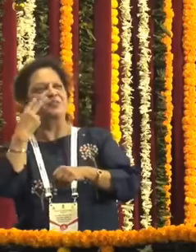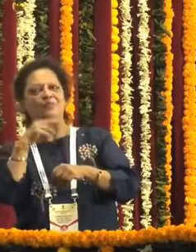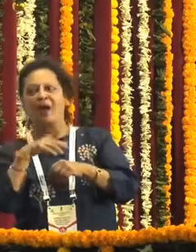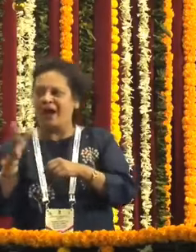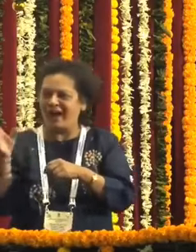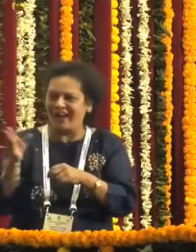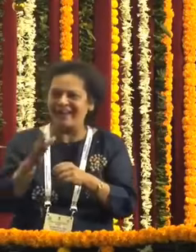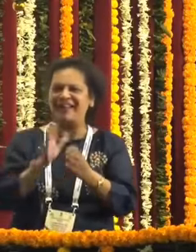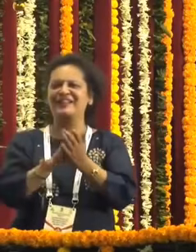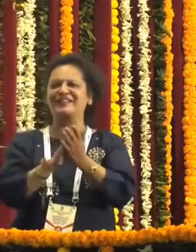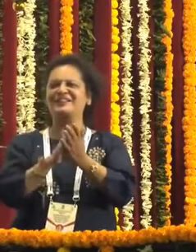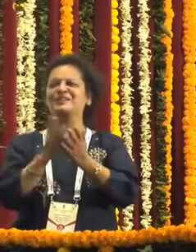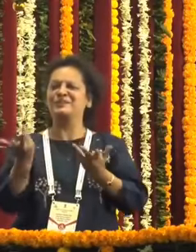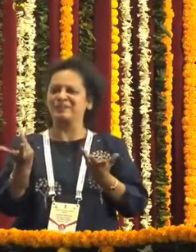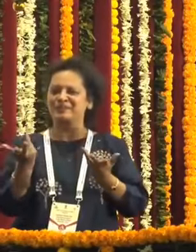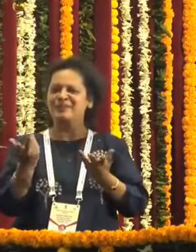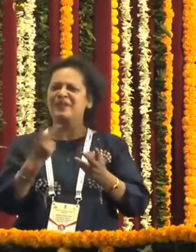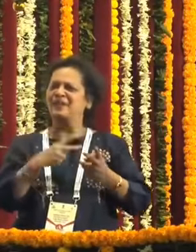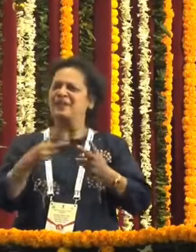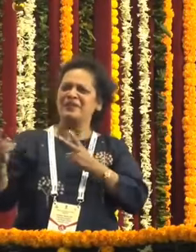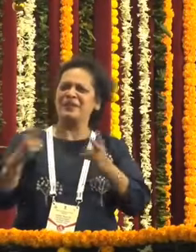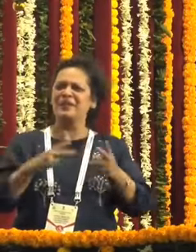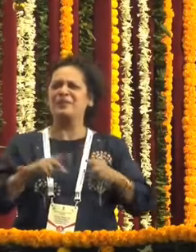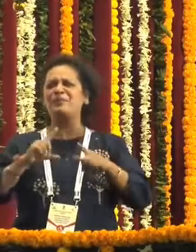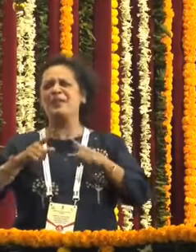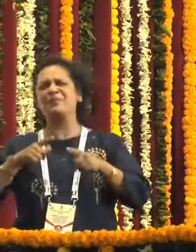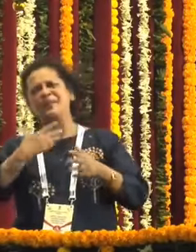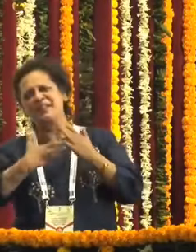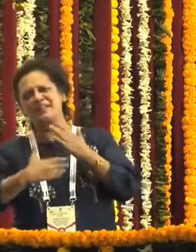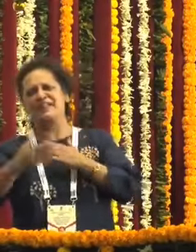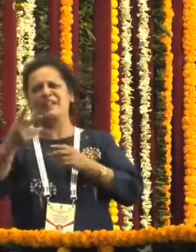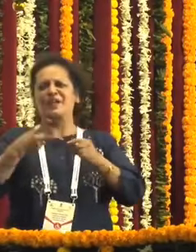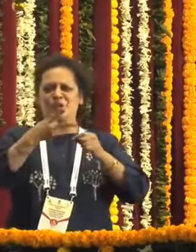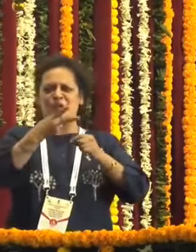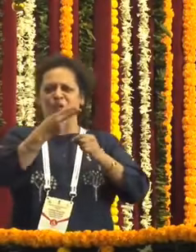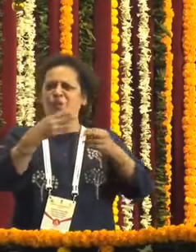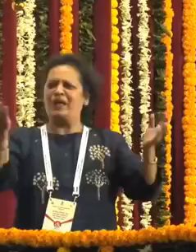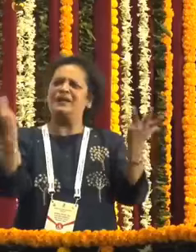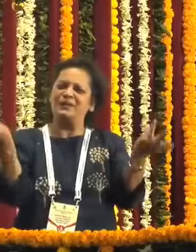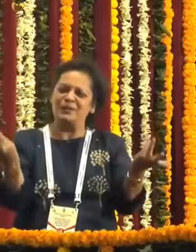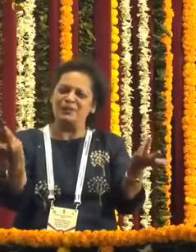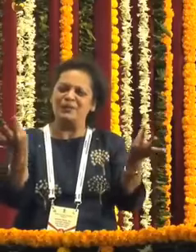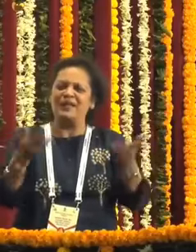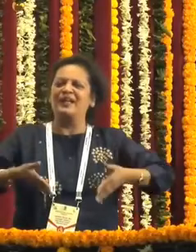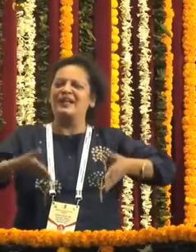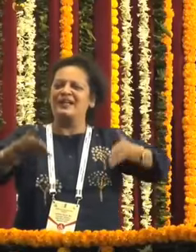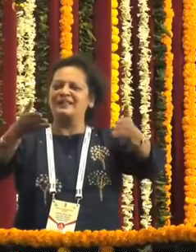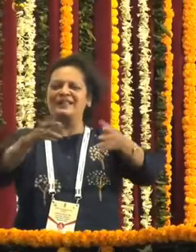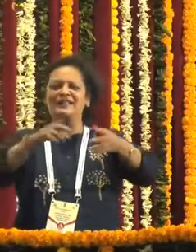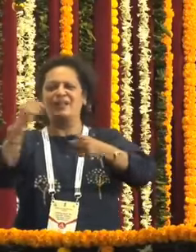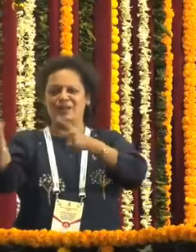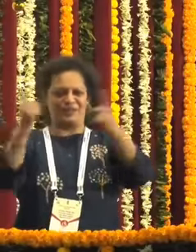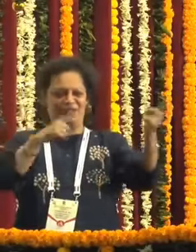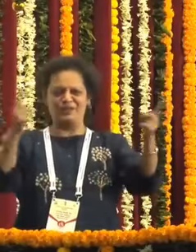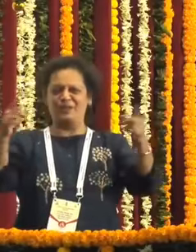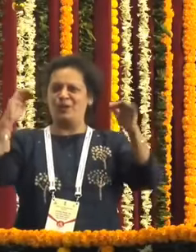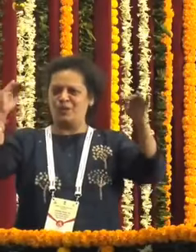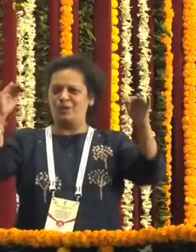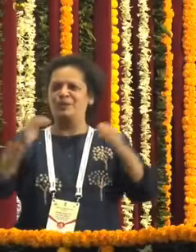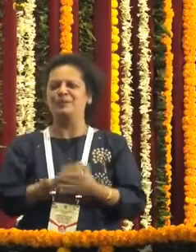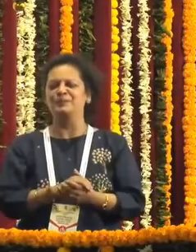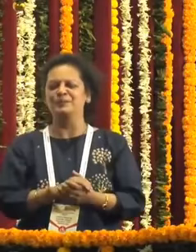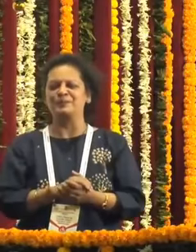स्वागत करतायत सभा होतायत भूमिपूजन होतायत उद्घाटन होतायत आणि रस्त्याच्या दुतर्फा जे लोक